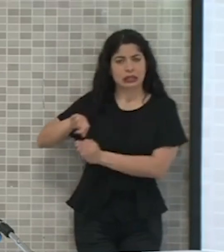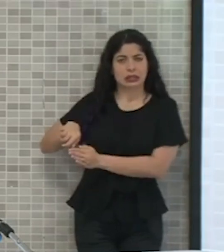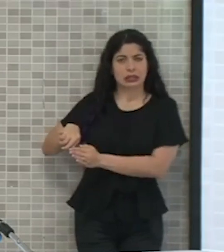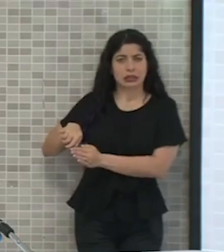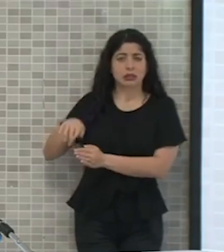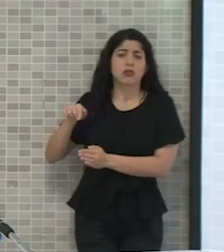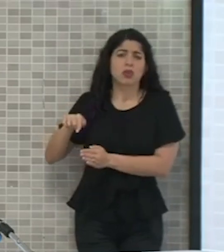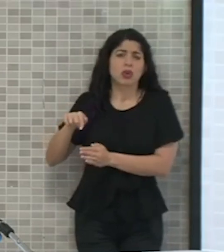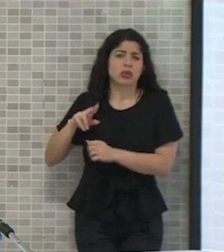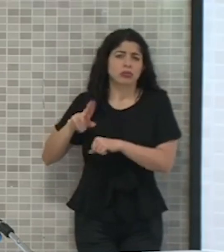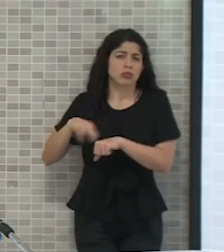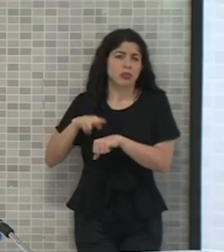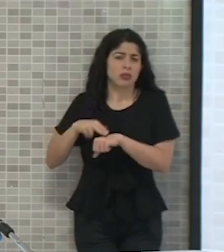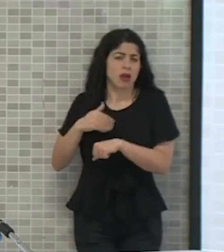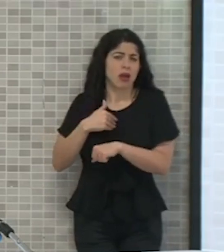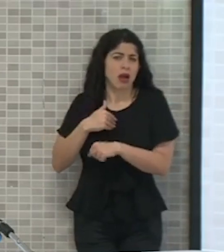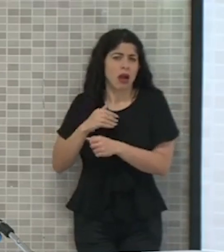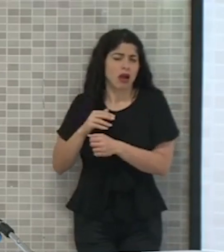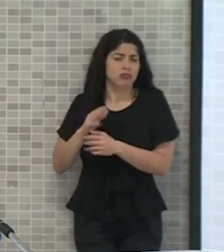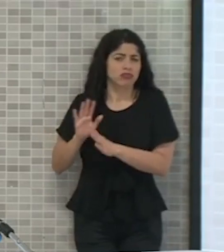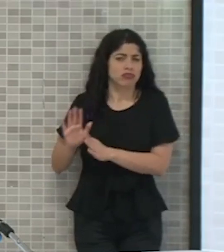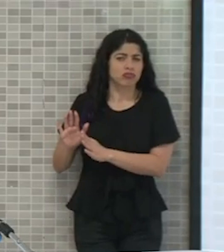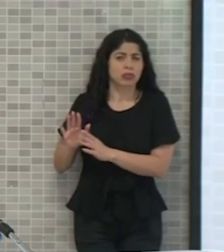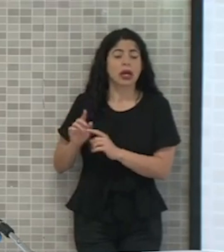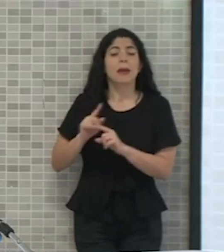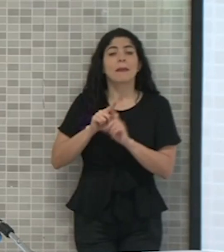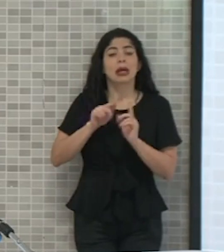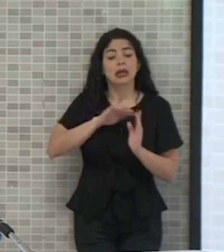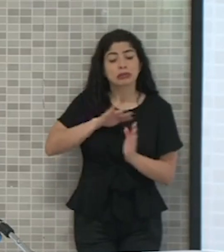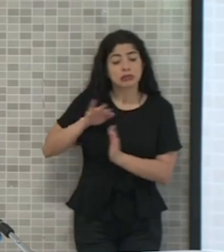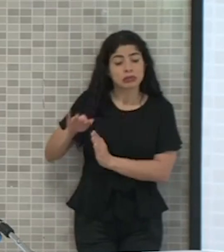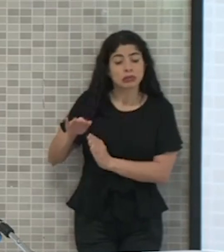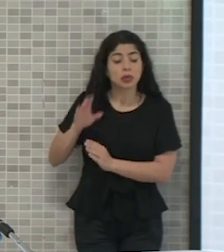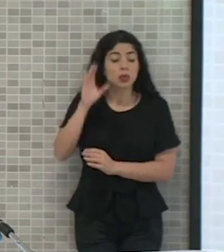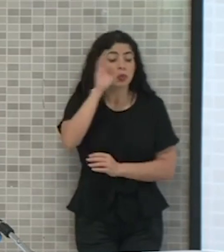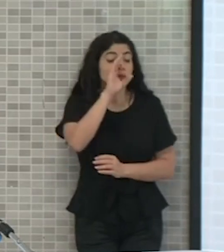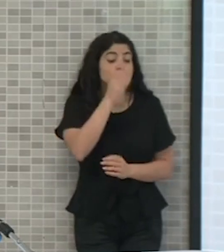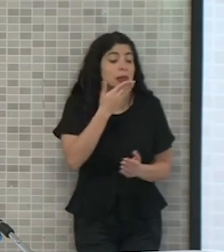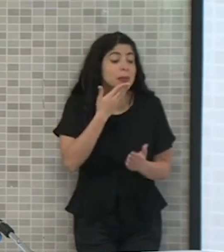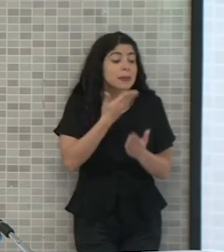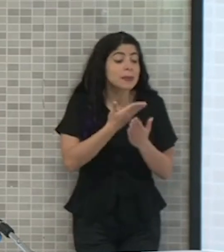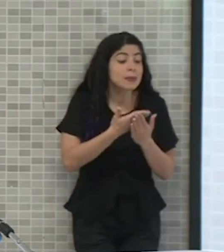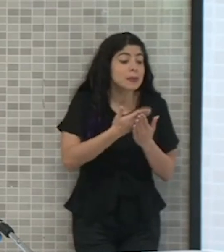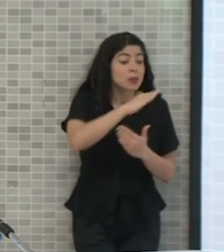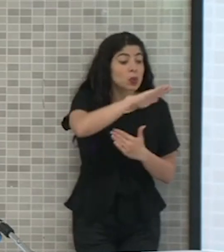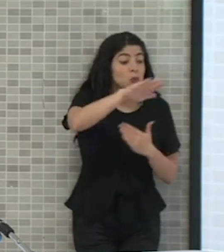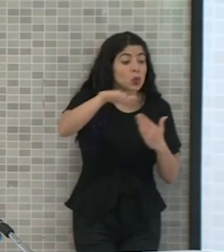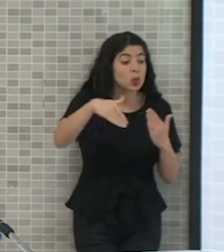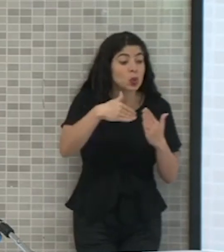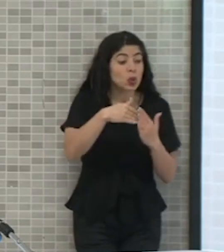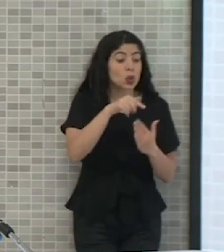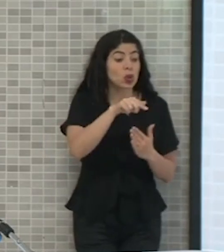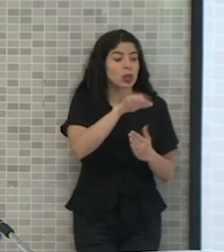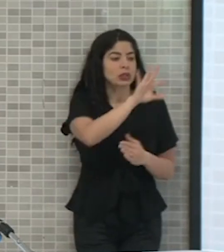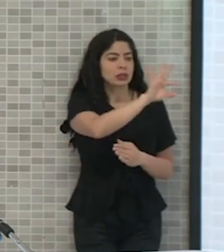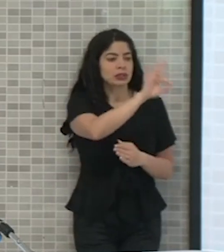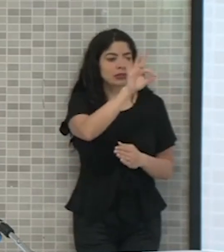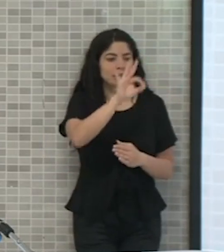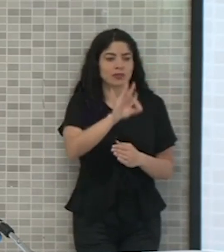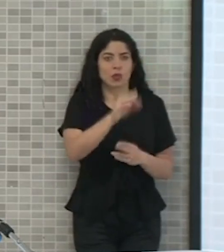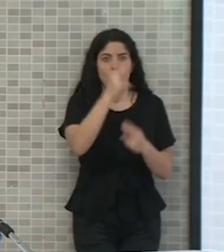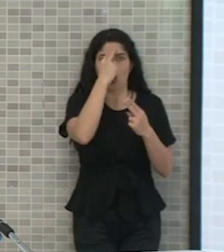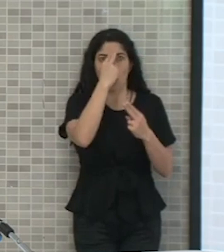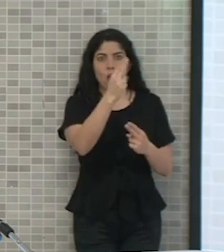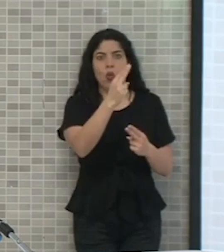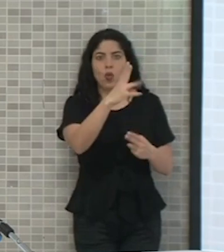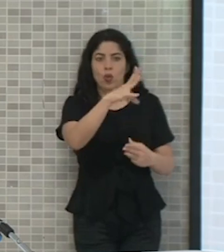son legítimos, y que hagamos del bien común el invitado de honor